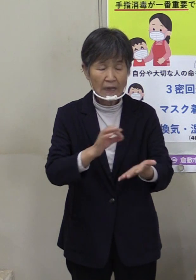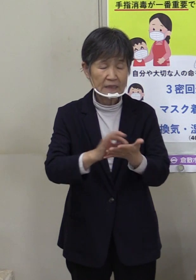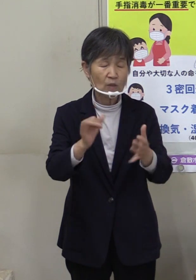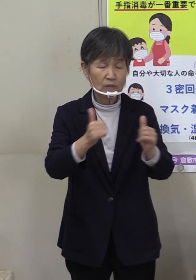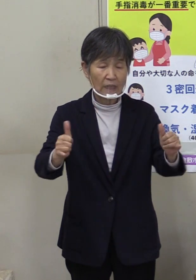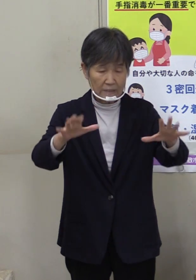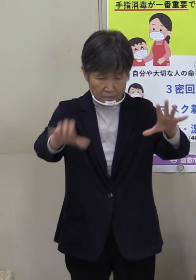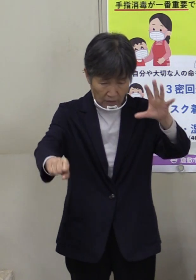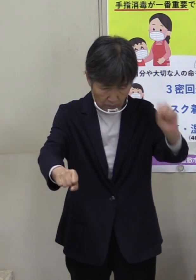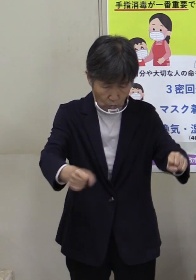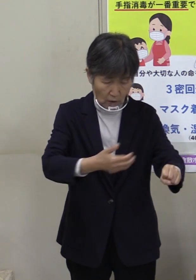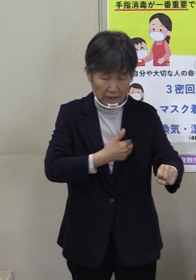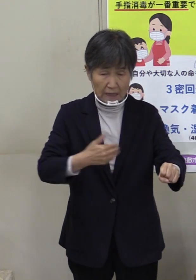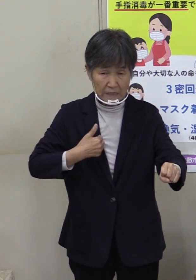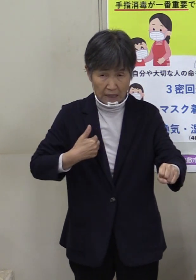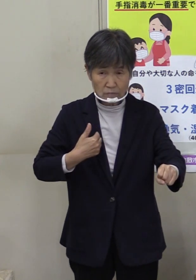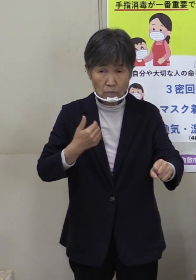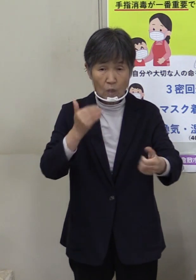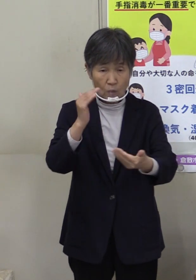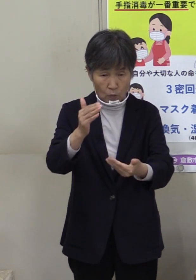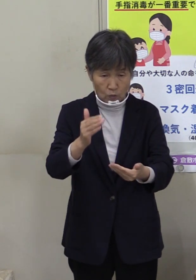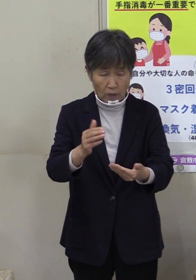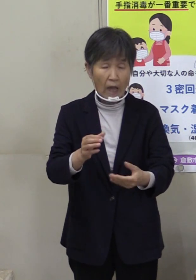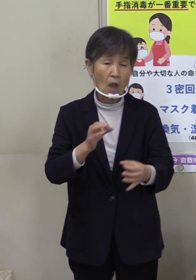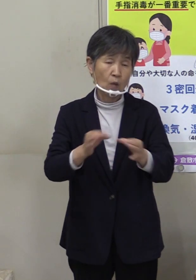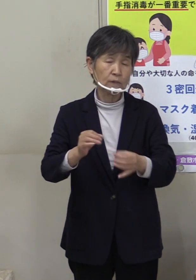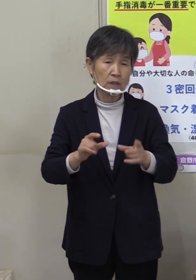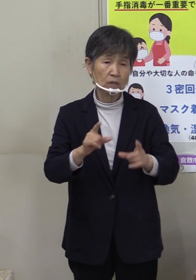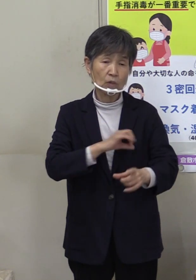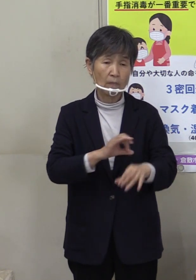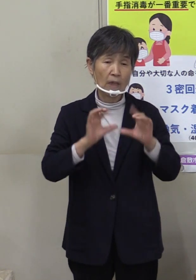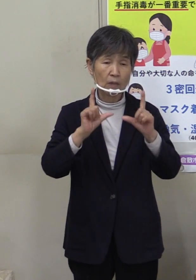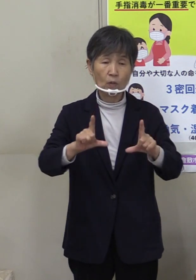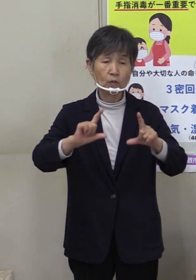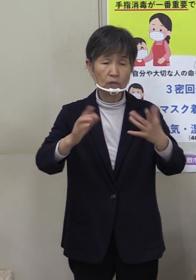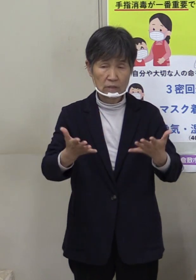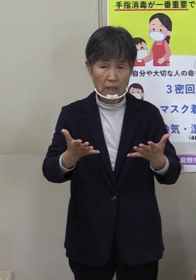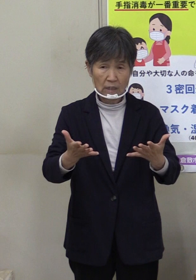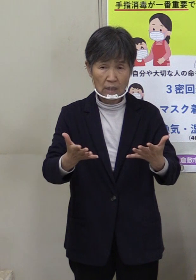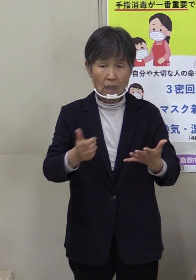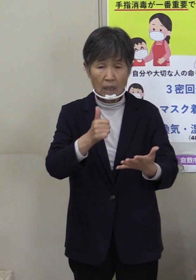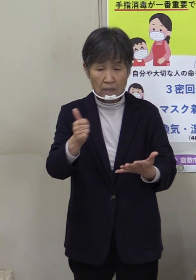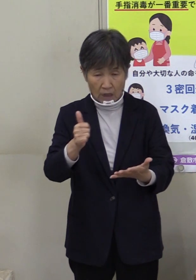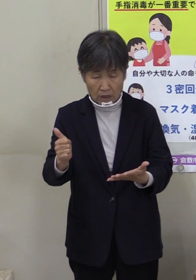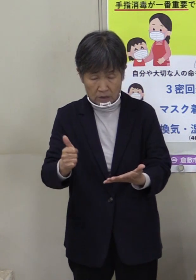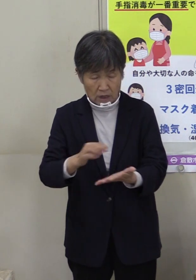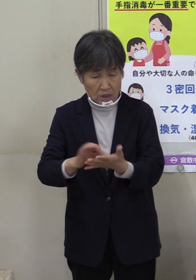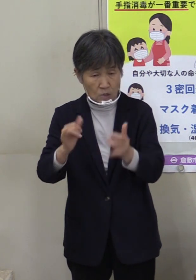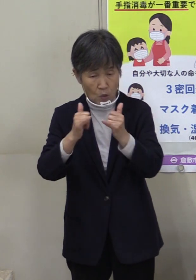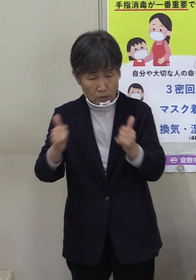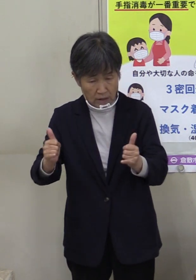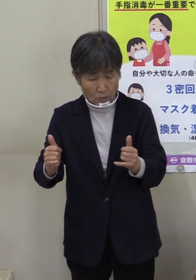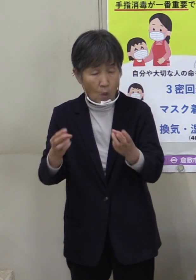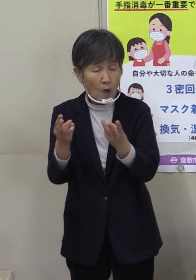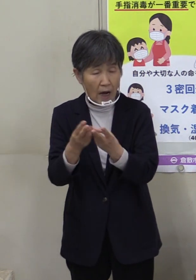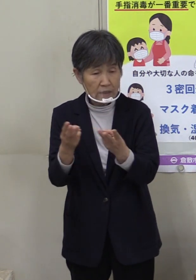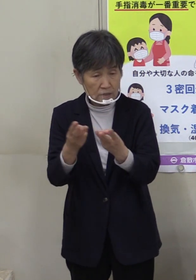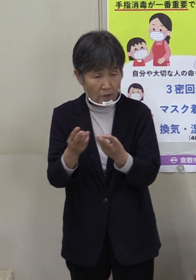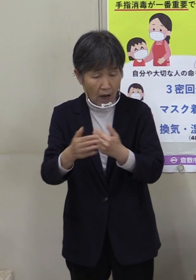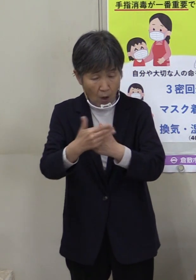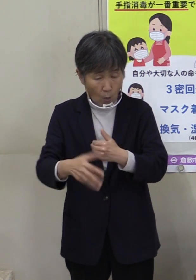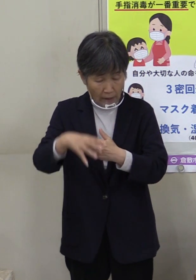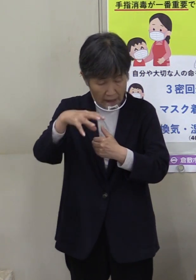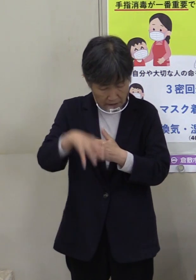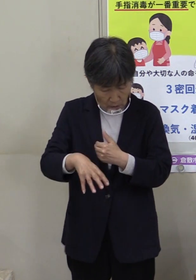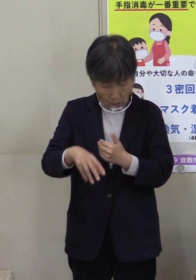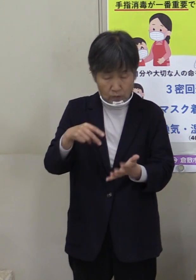ているということで、店名は公表しないと。でただし利用者が何人いるかというのは保健所としては把